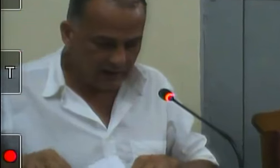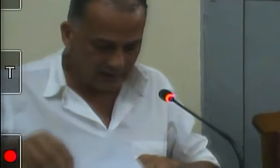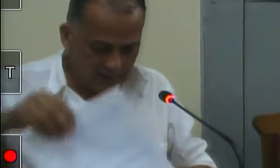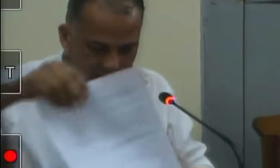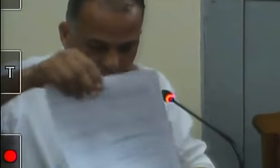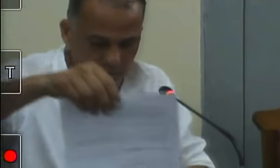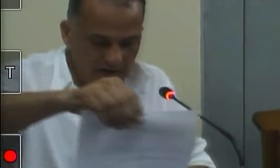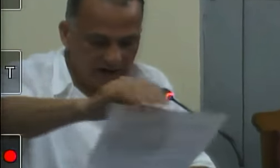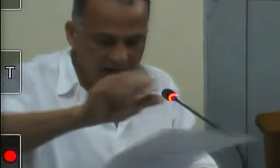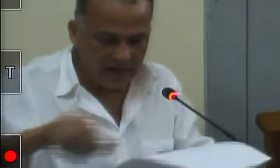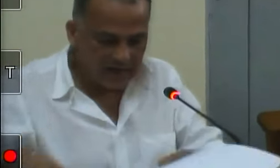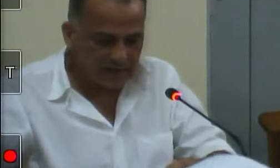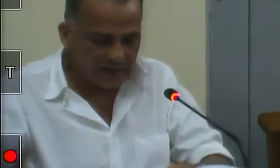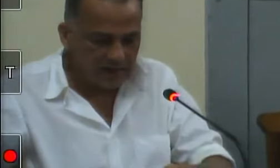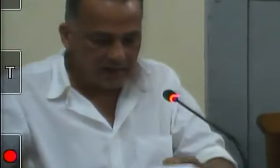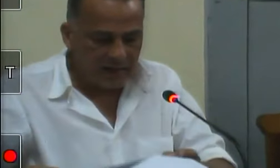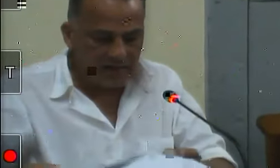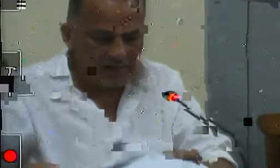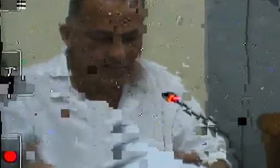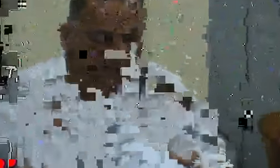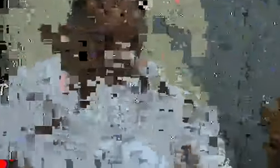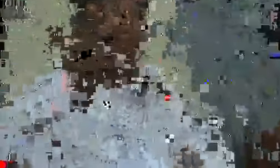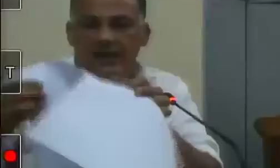está aqui a lei, em Macaé,